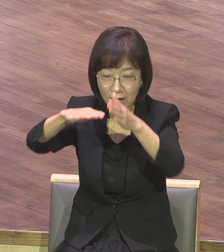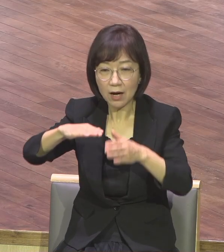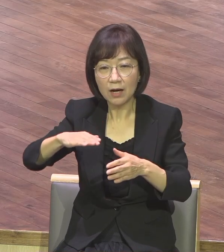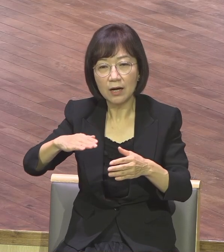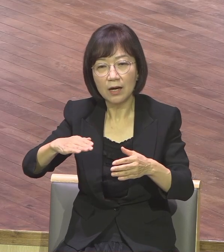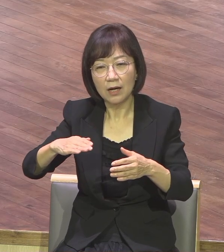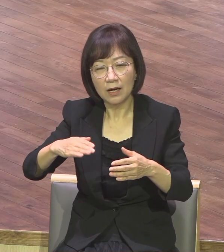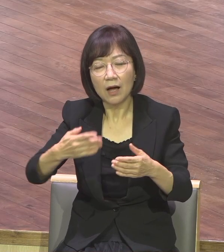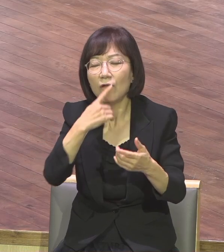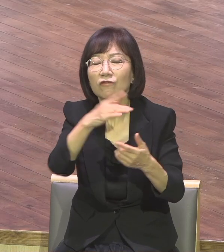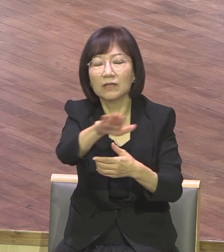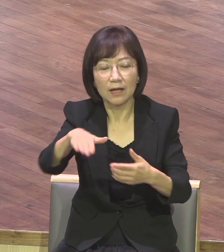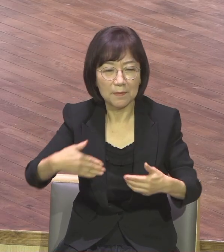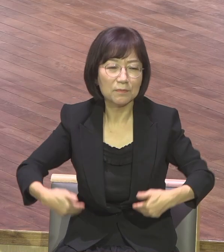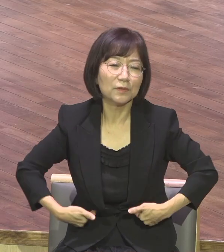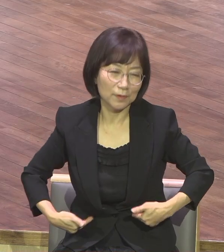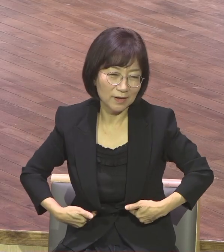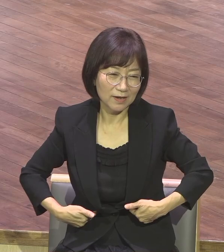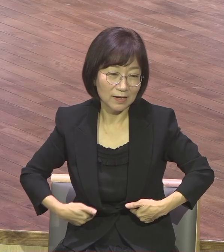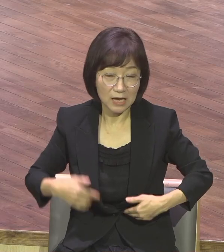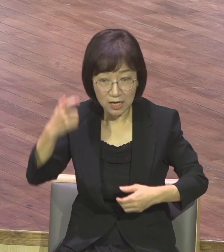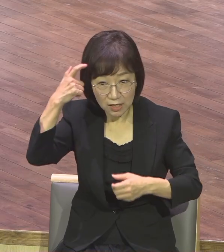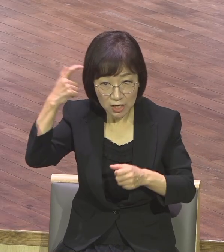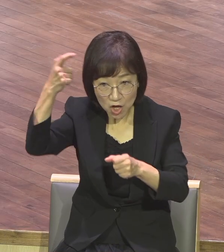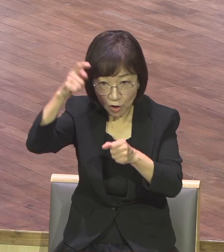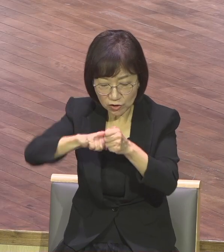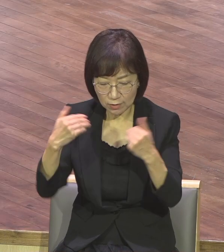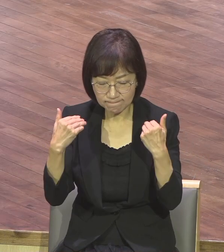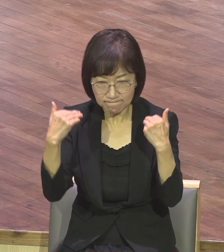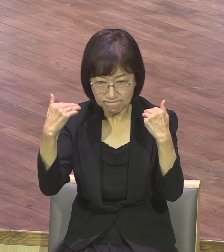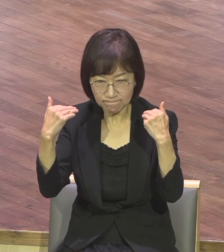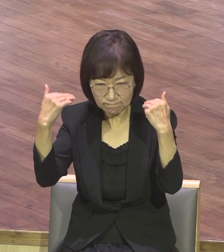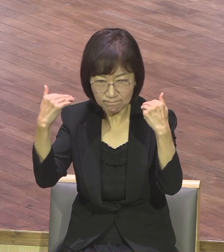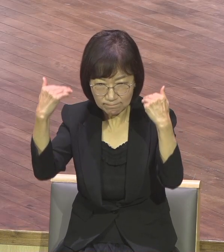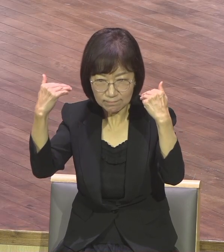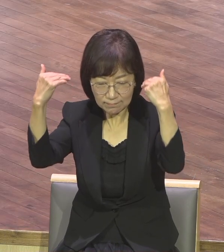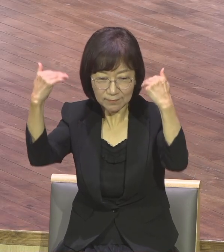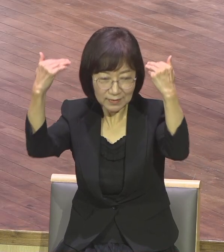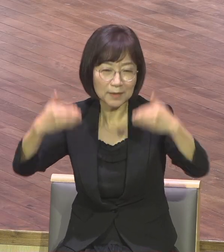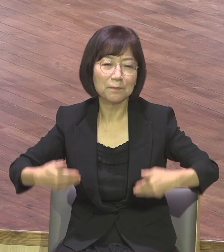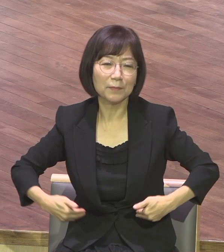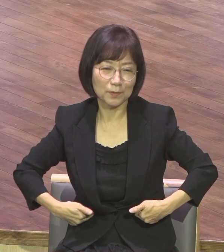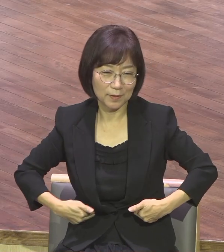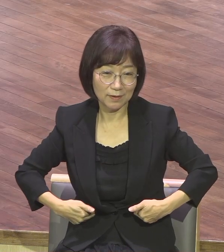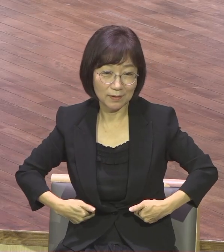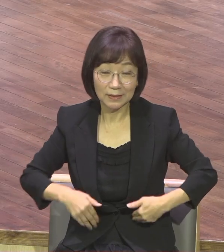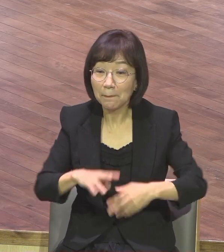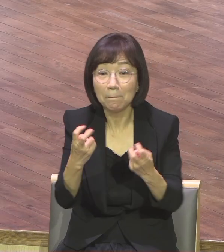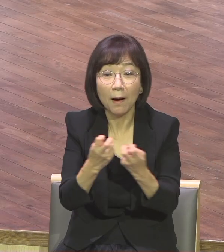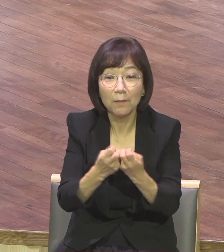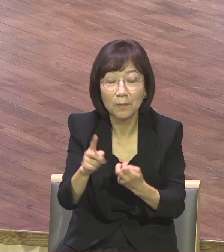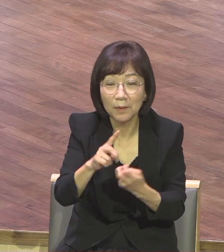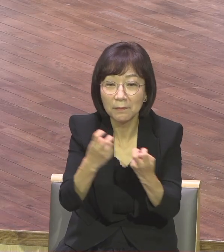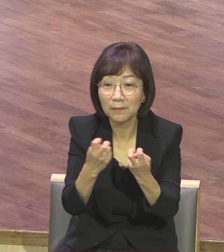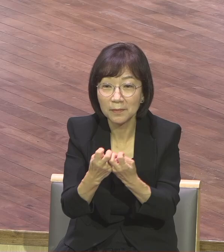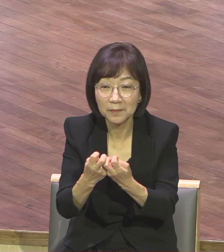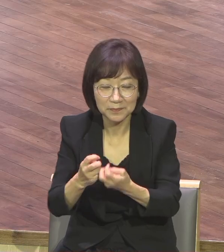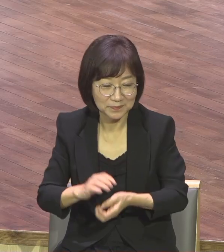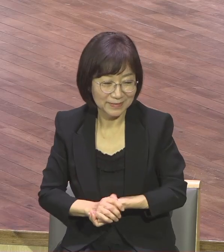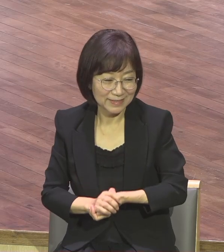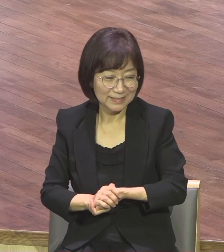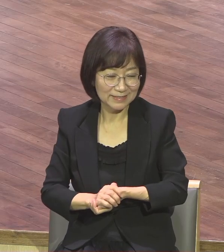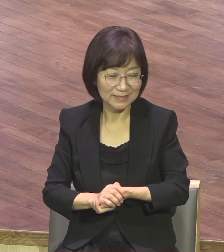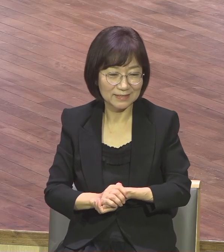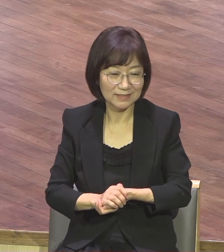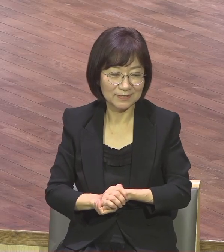성장이 중요하다. 영적 성장. 바울은 영적 성장의 비결이 무엇인지 알려주고 있습니다. 그것은